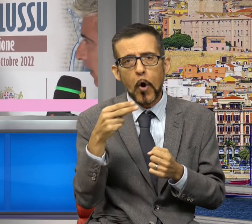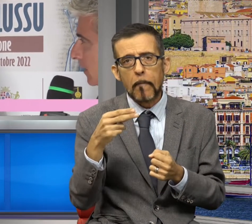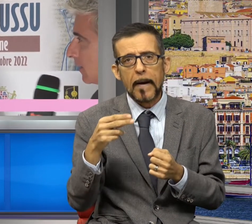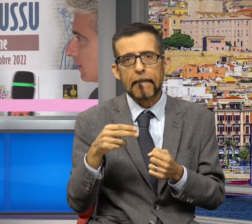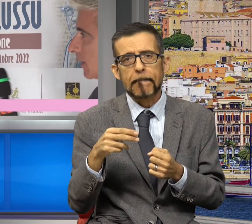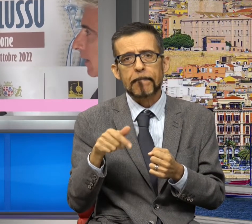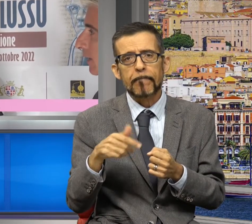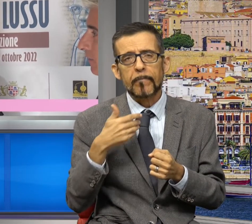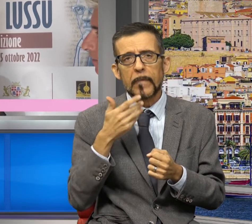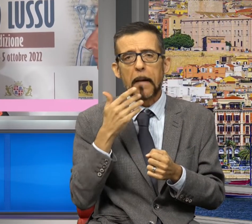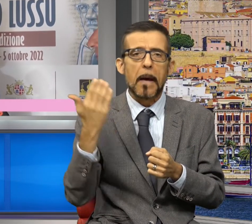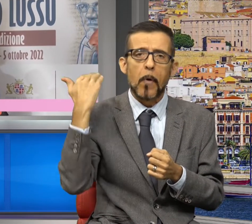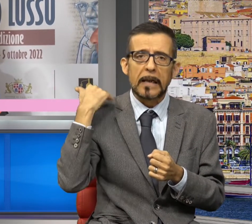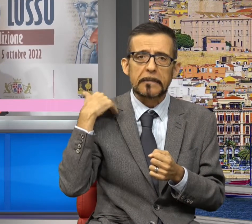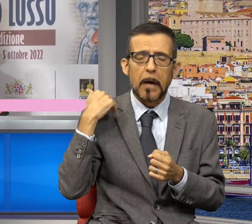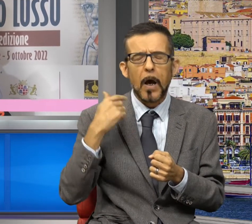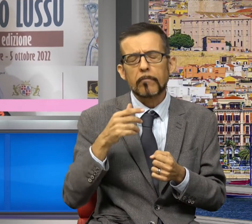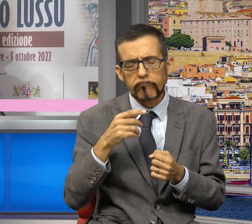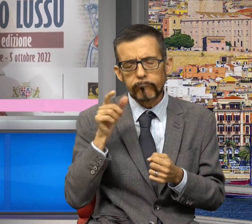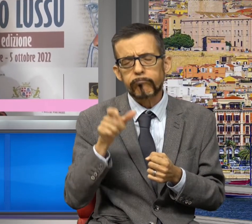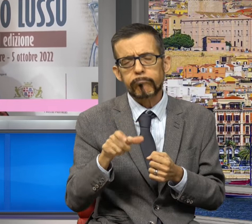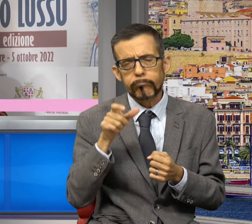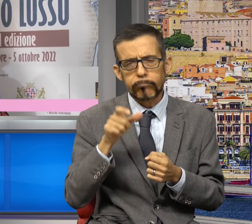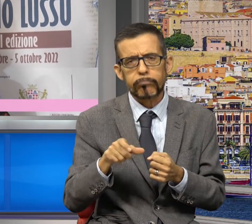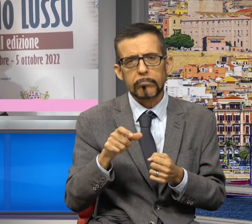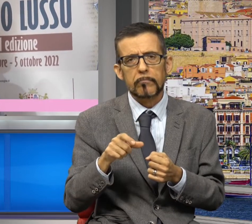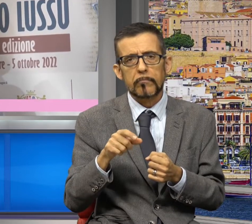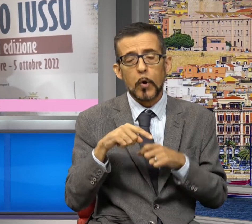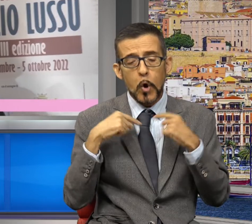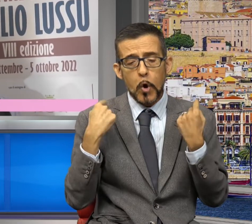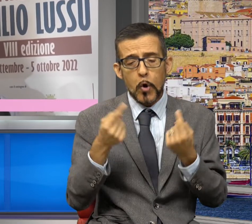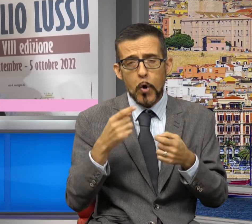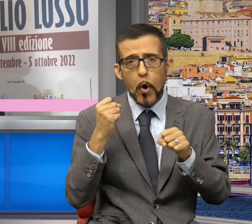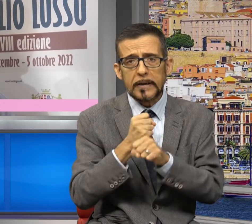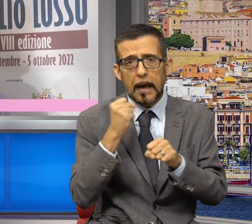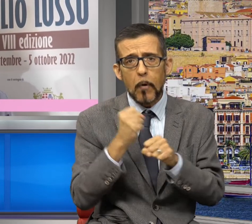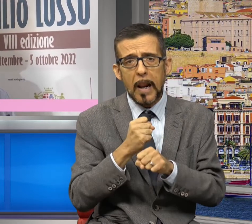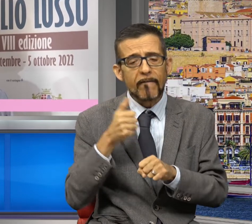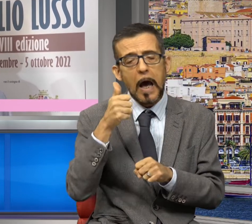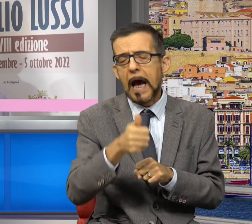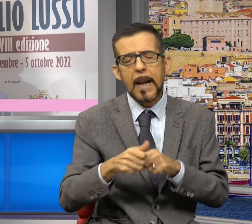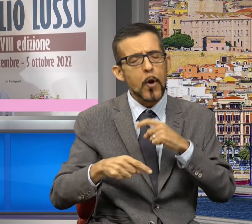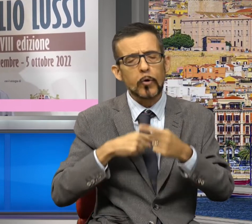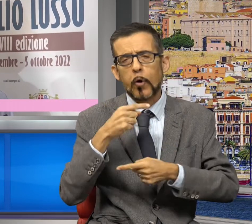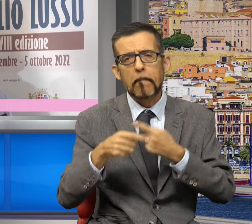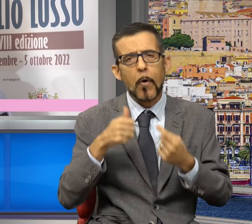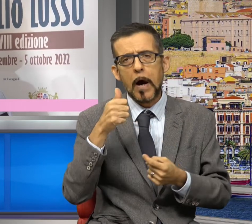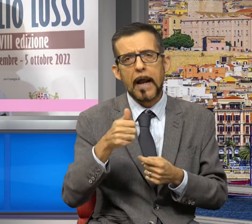spalle? Assolutamente, assolutamente. Infatti noi stiamo lavorando anno dopo anno per far